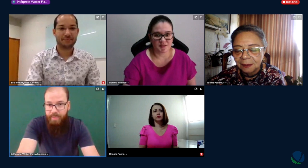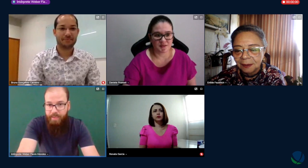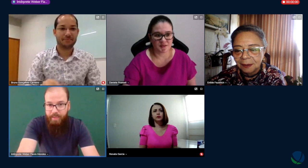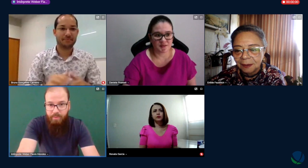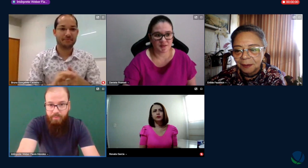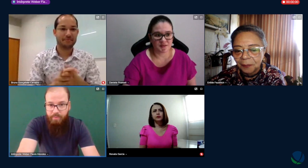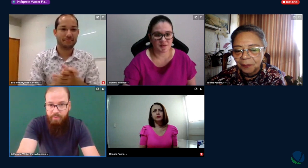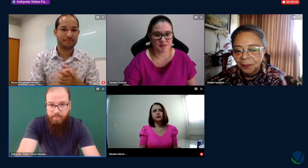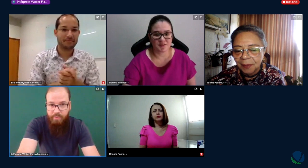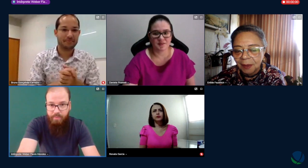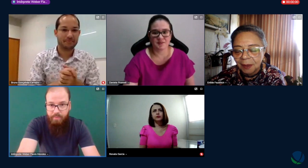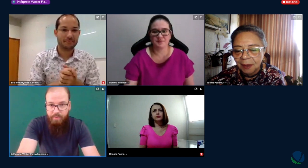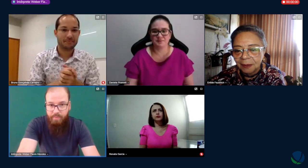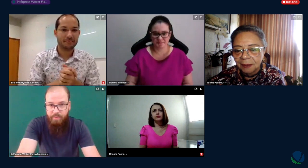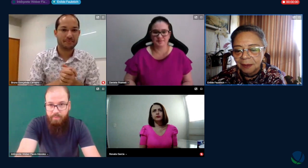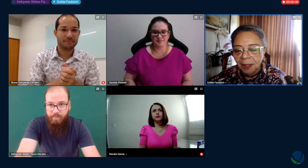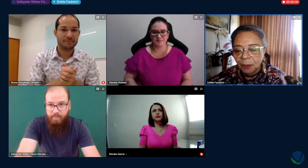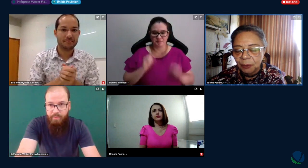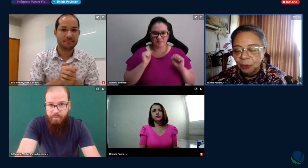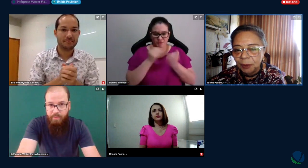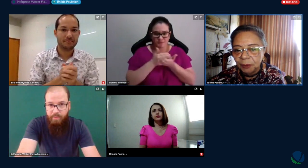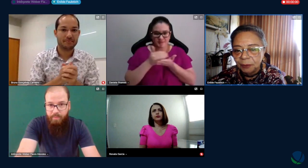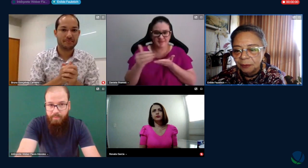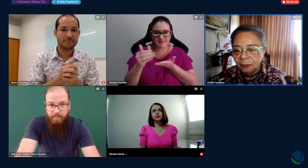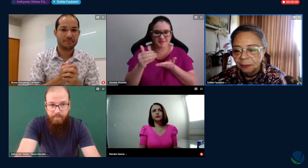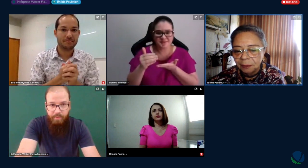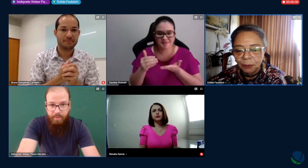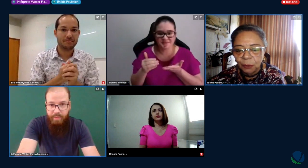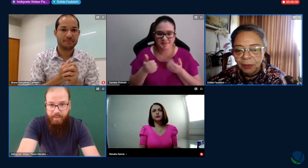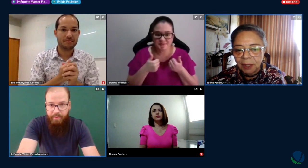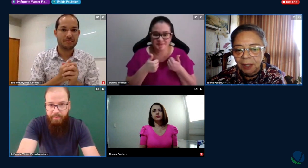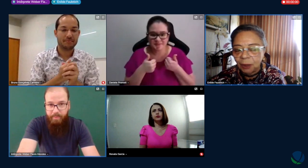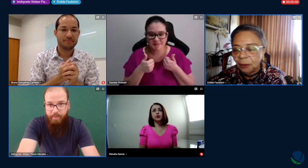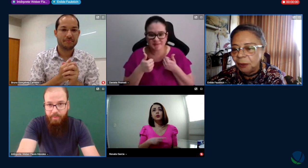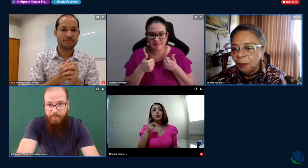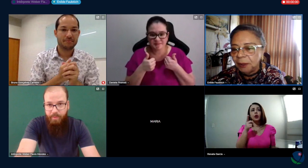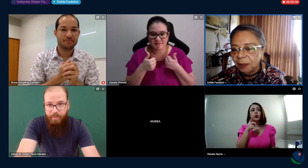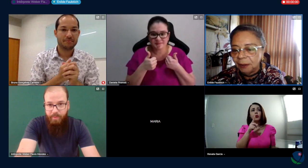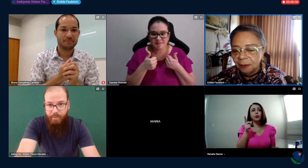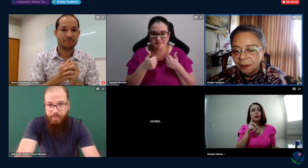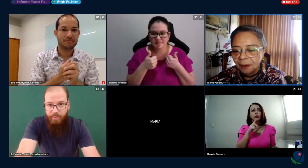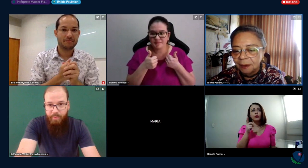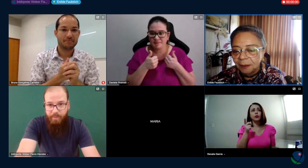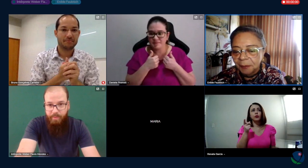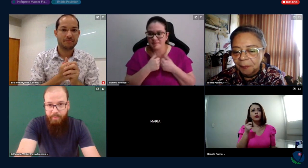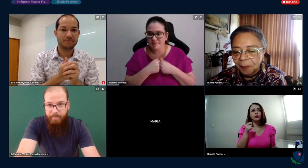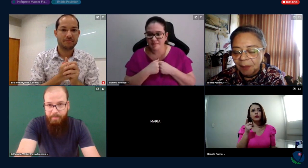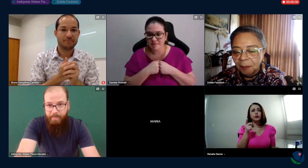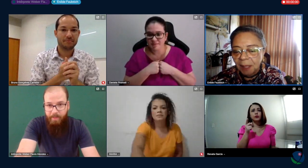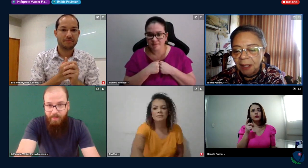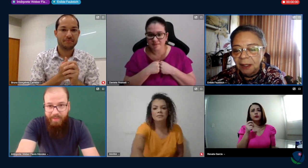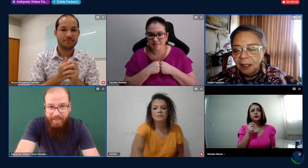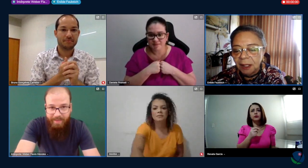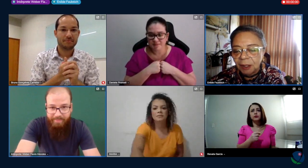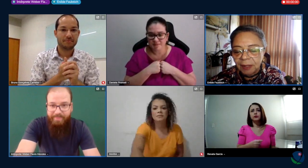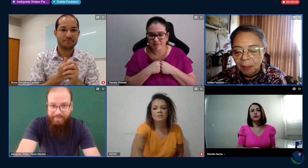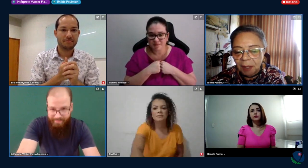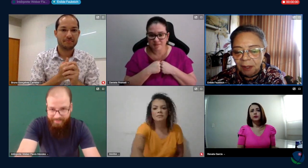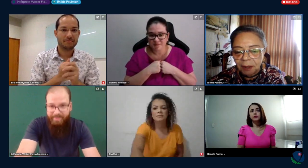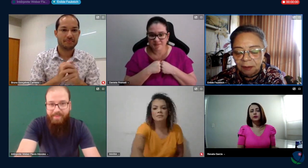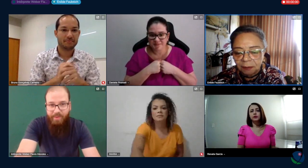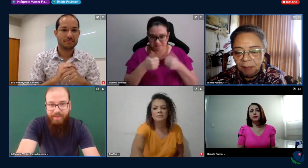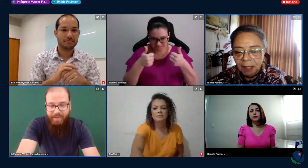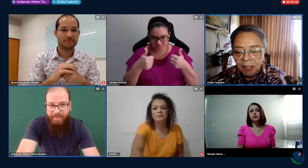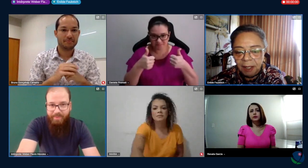Tá por aí, a Carol? Não, sumiu. Então, eu não estou vendo Ok. Carol nenhuma aqui. Maria, quem estava aí